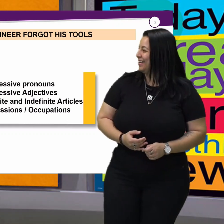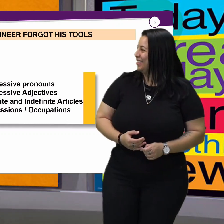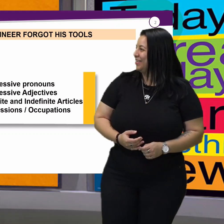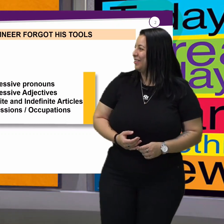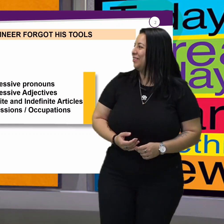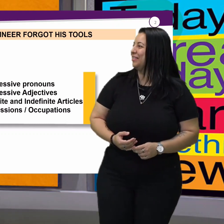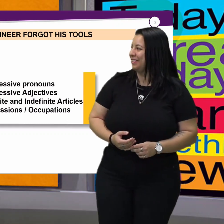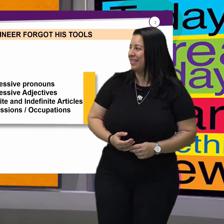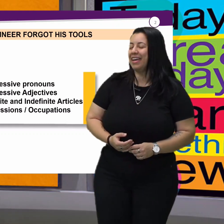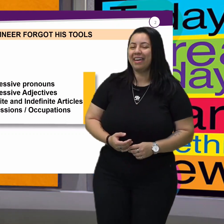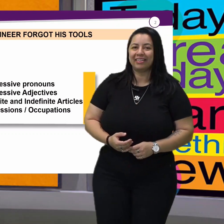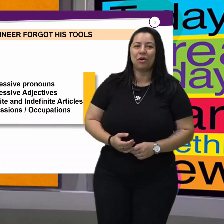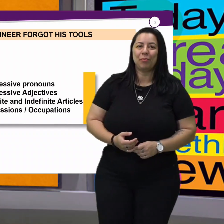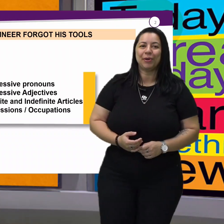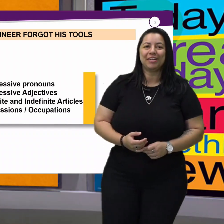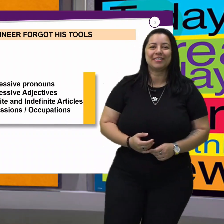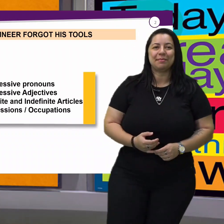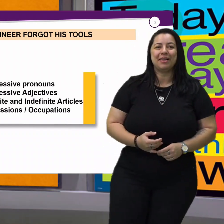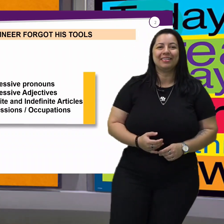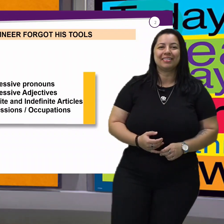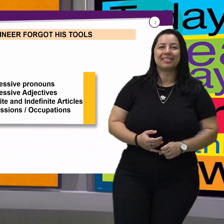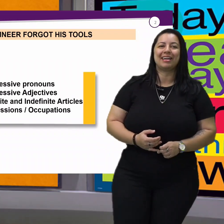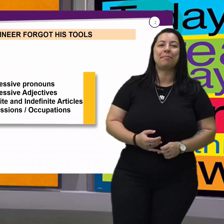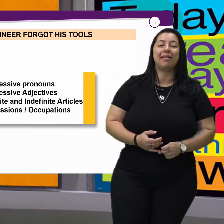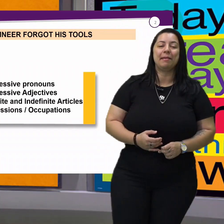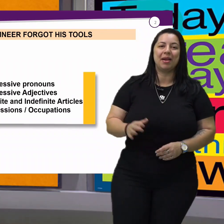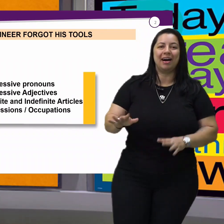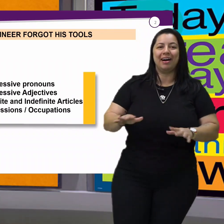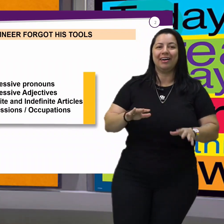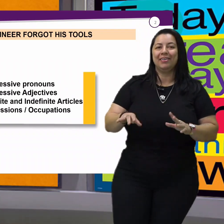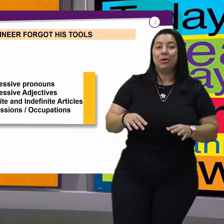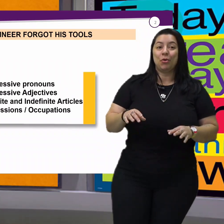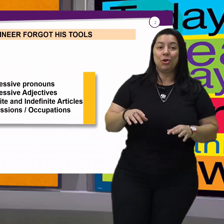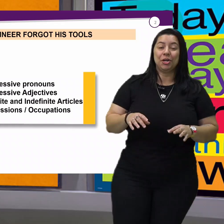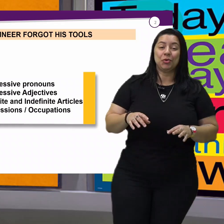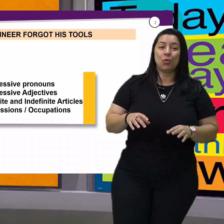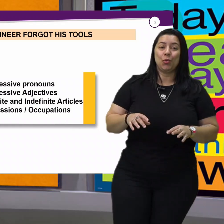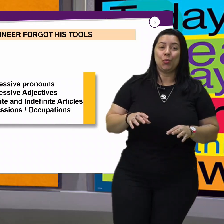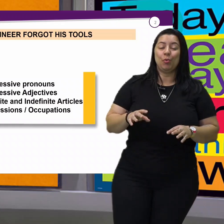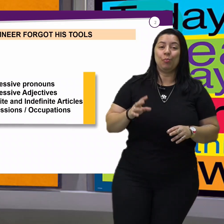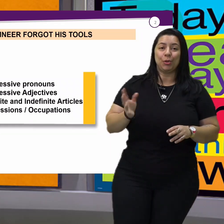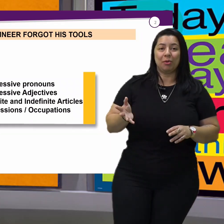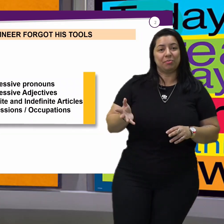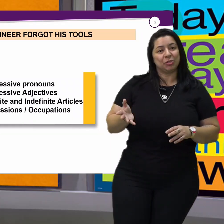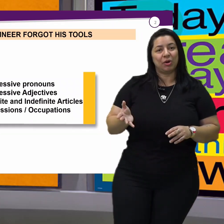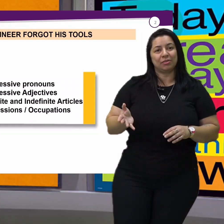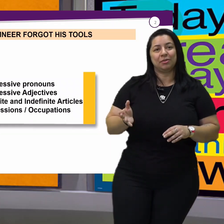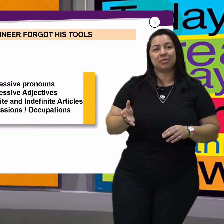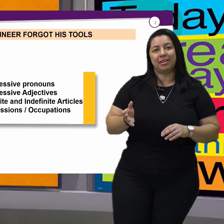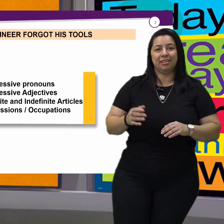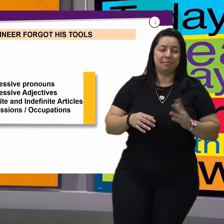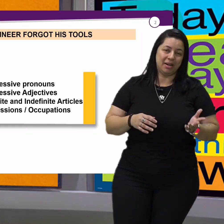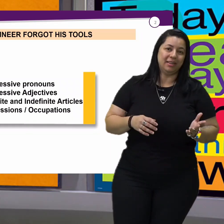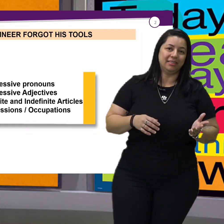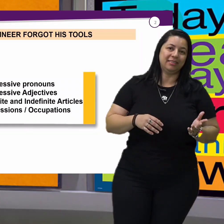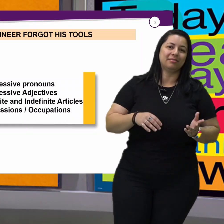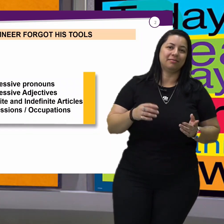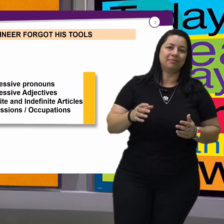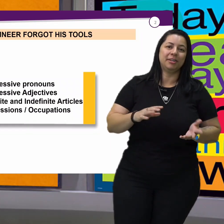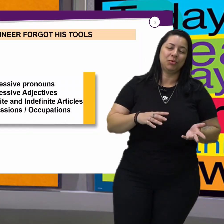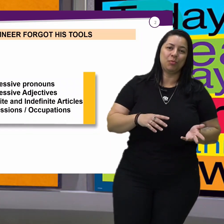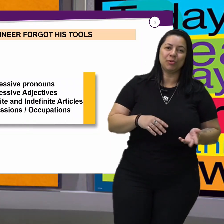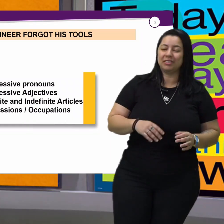português. Tem algumas semelhanças, tem um né? Aí De semelhanças, dá para lembrar. Olhando o pronome pessoal, você consegue lembrar,